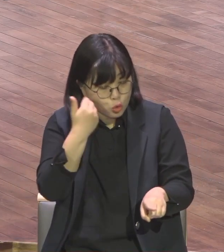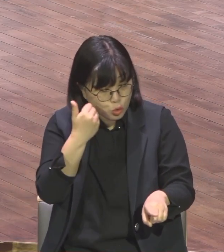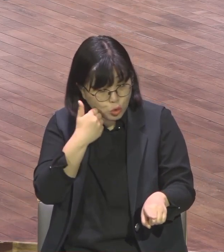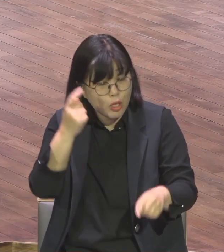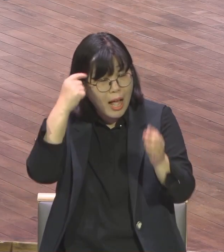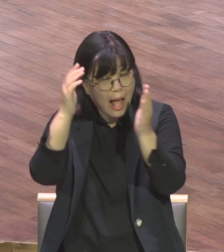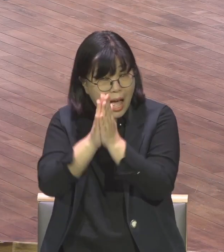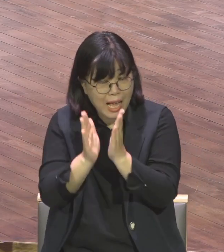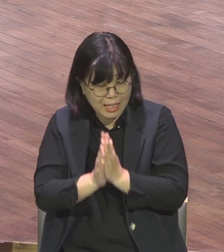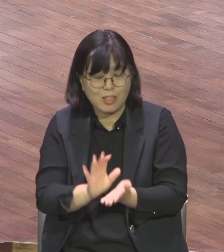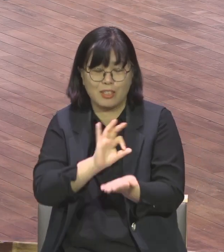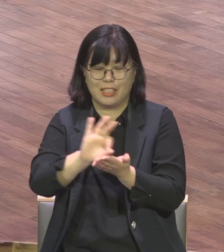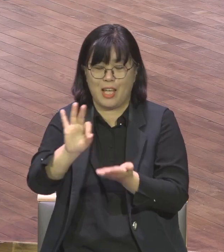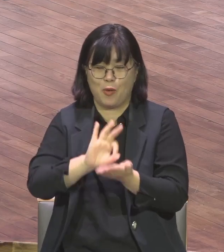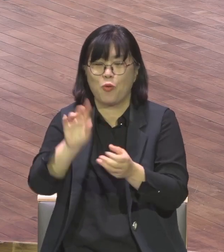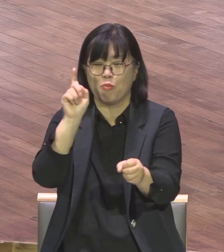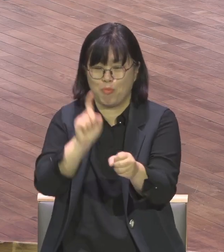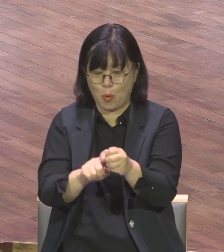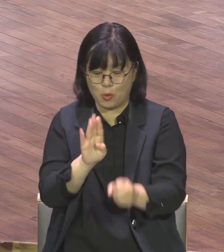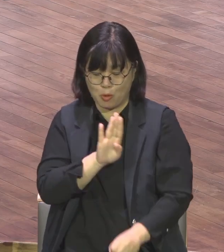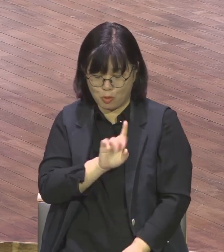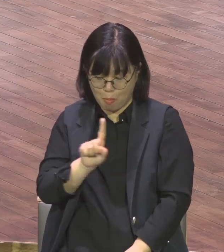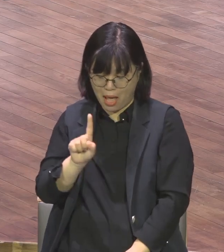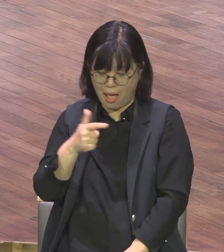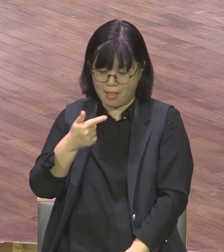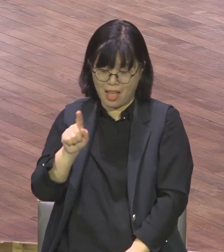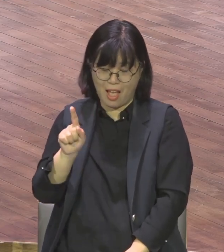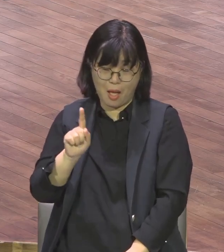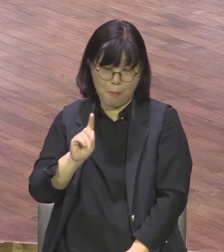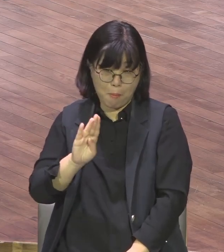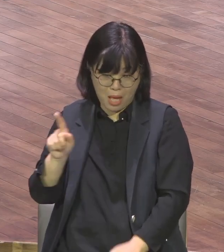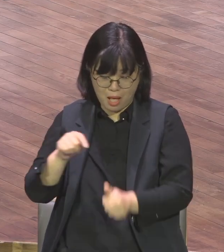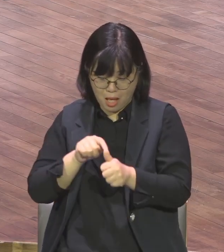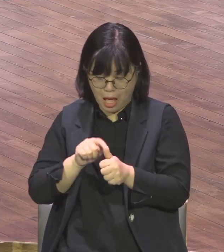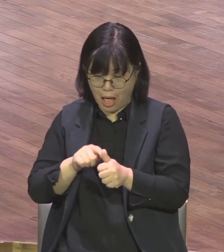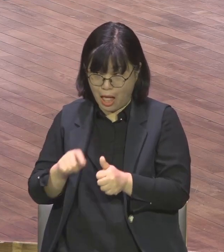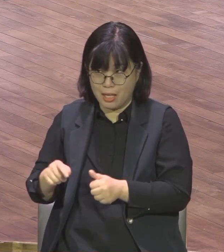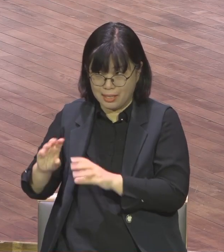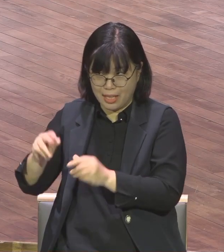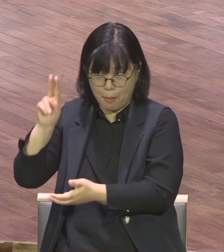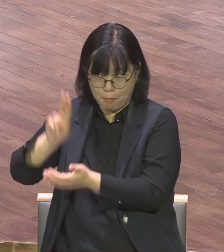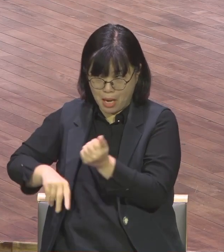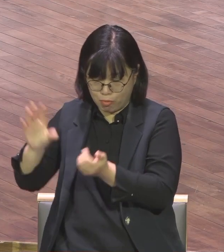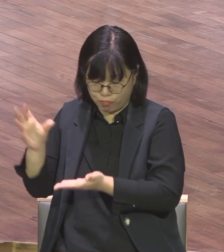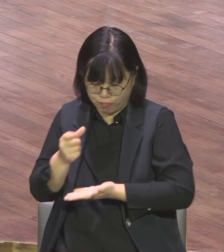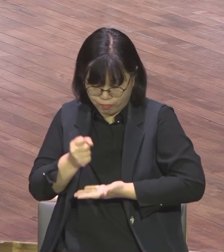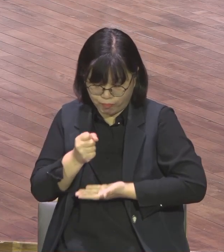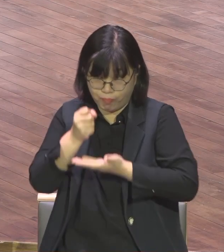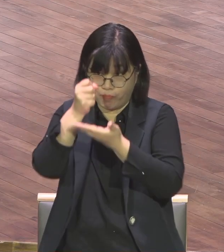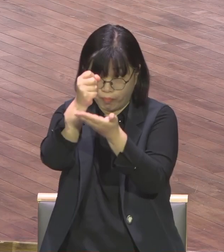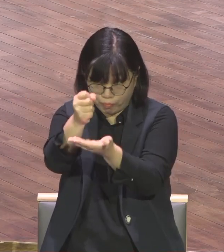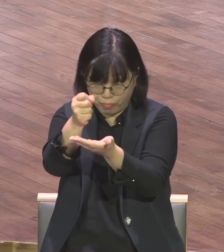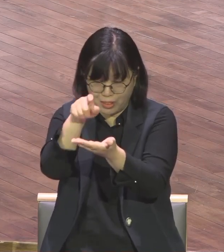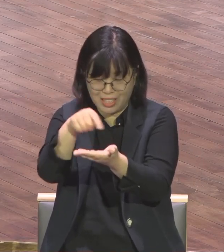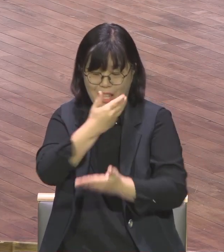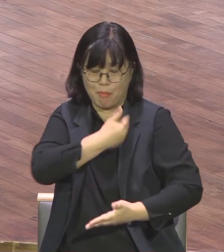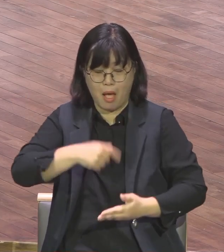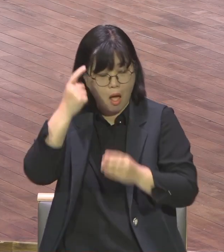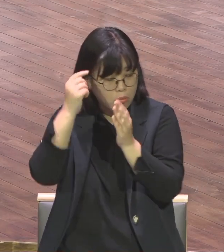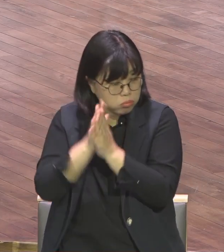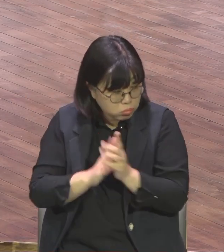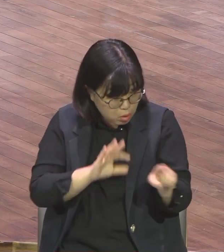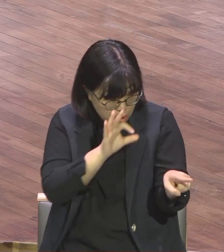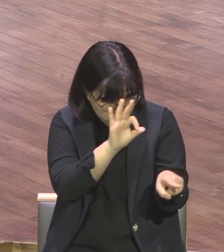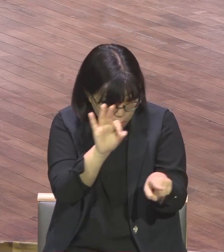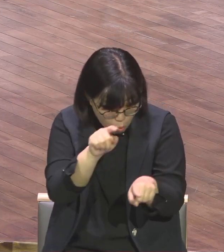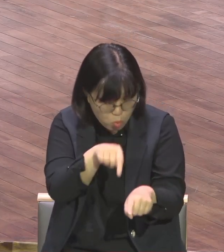이게 사실 지혜롭고 성경적 방법이요. 그래서 교회에서는요, 헌금도 각종 그렇게 제목